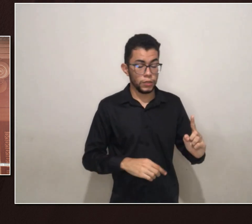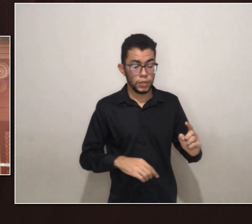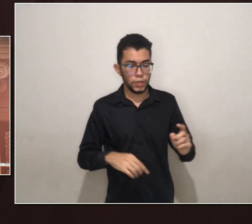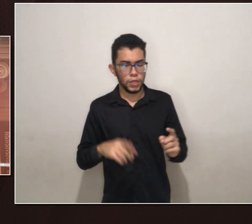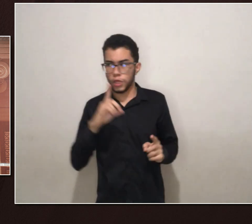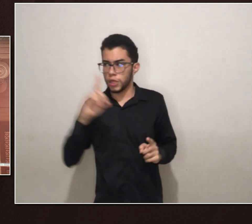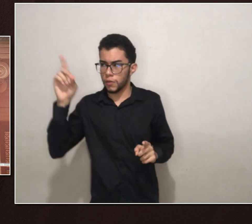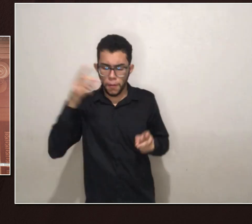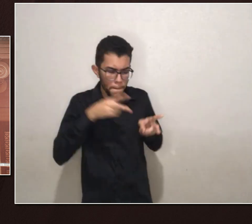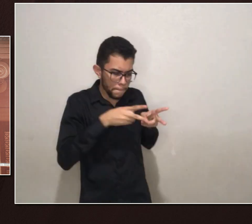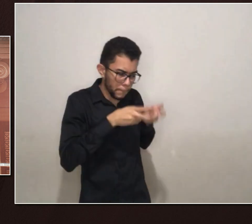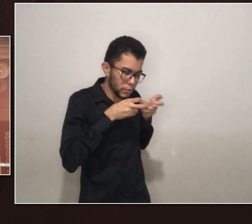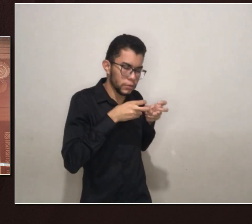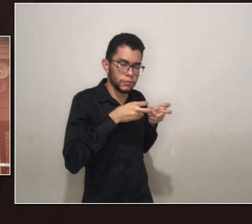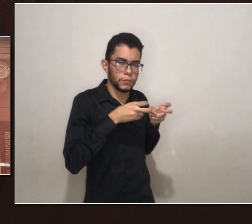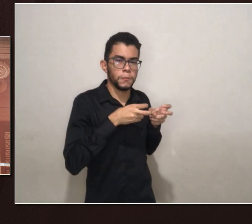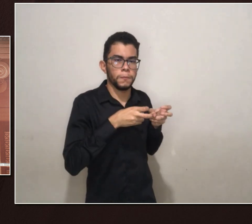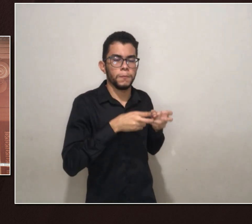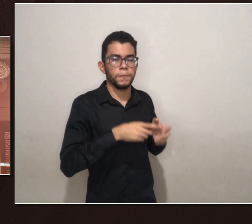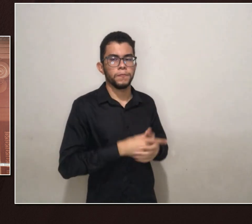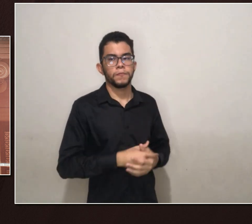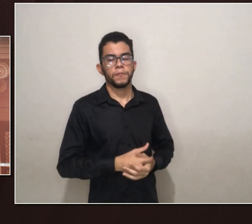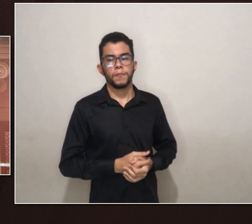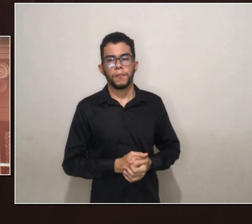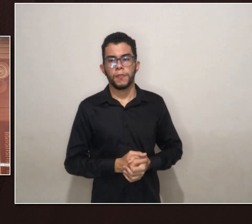né, até o primeiro século.